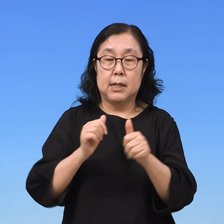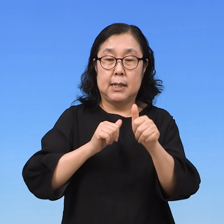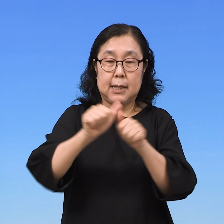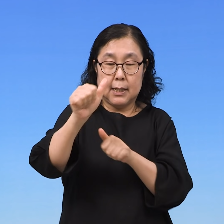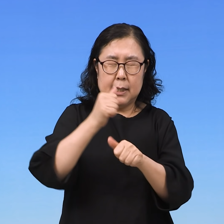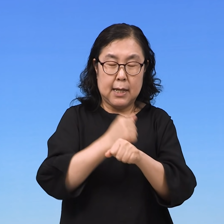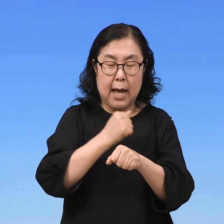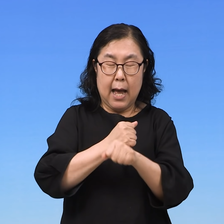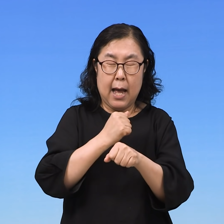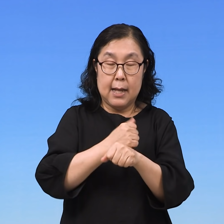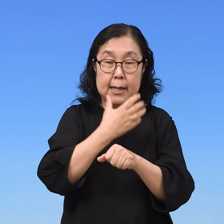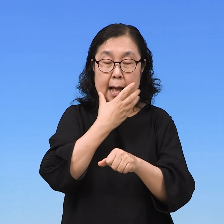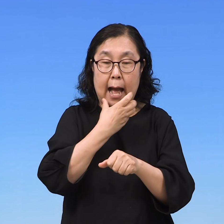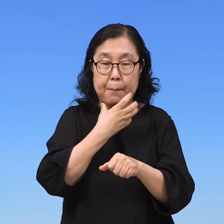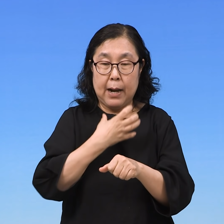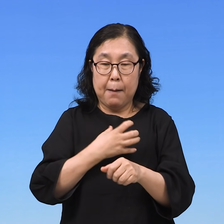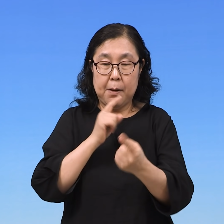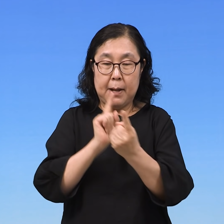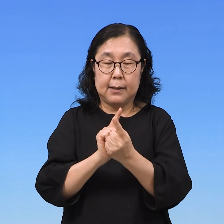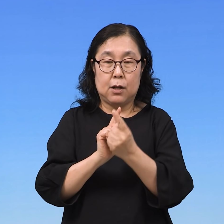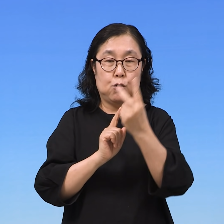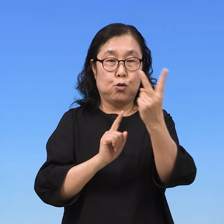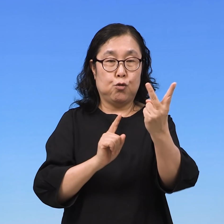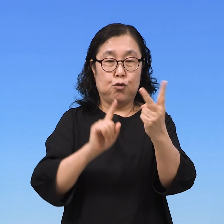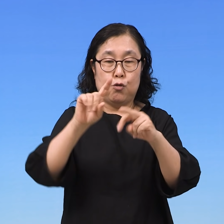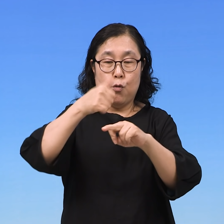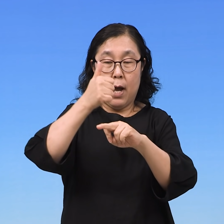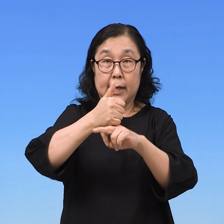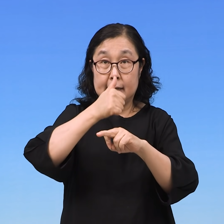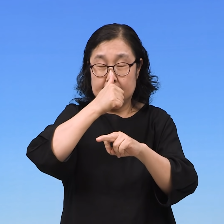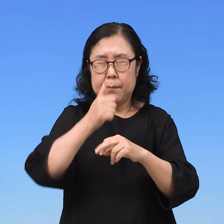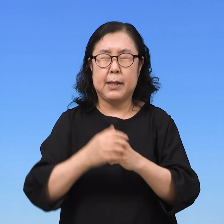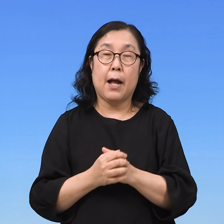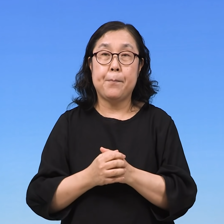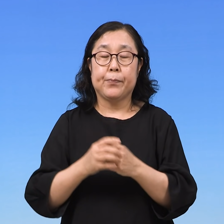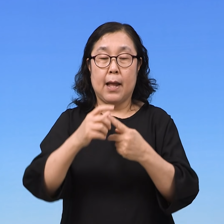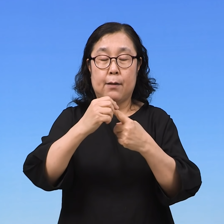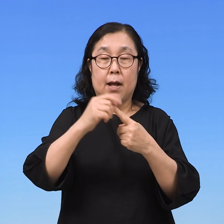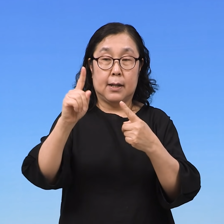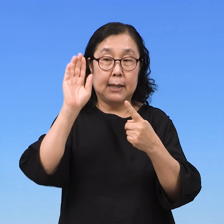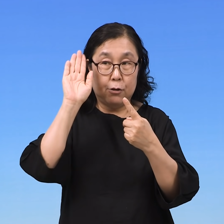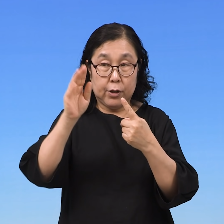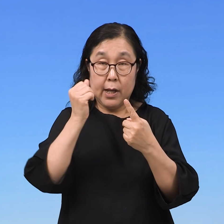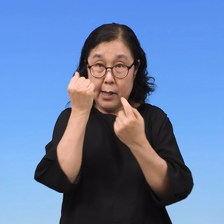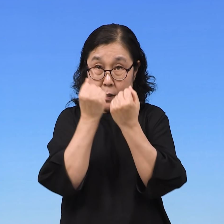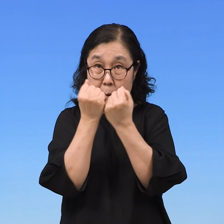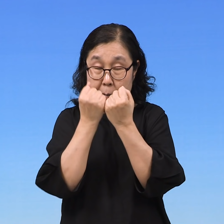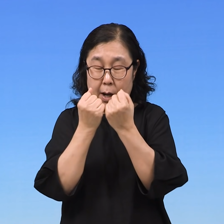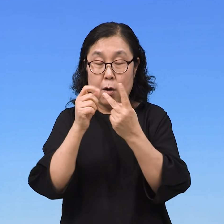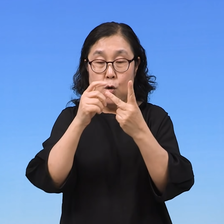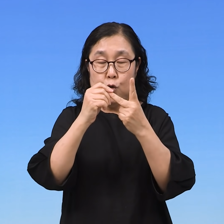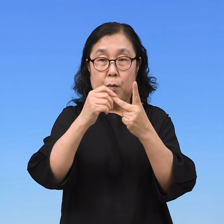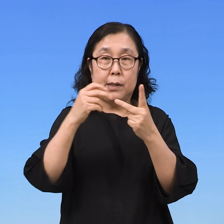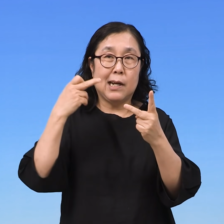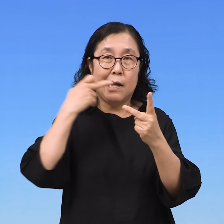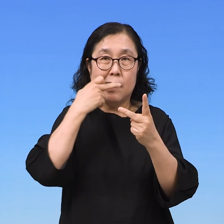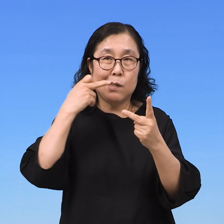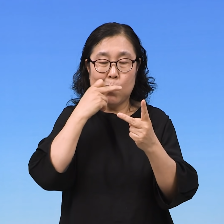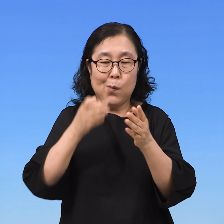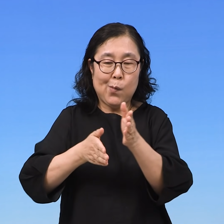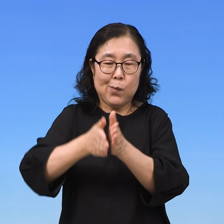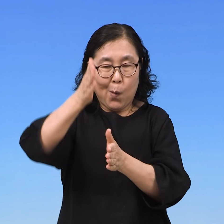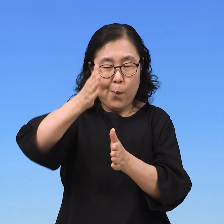그 승리한 아브라함을 맞이하는 왕이 둘 있는데요, 한 명은 이따가 설명해 드릴 거고 그 중에 한 명인